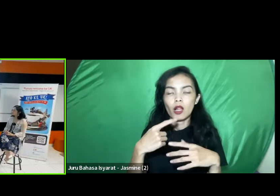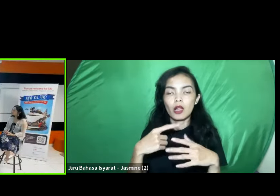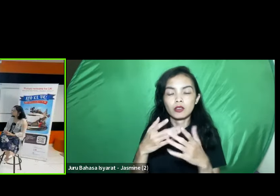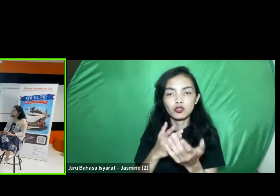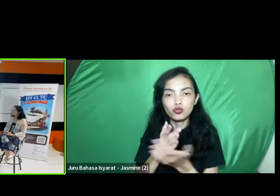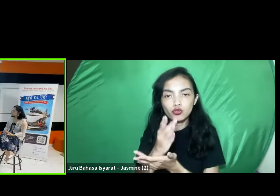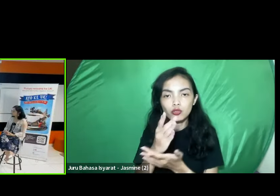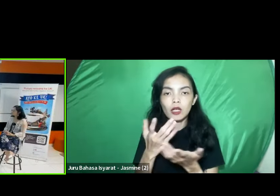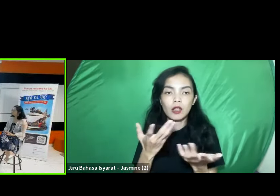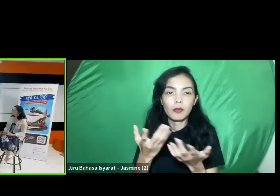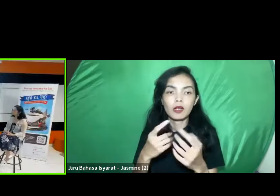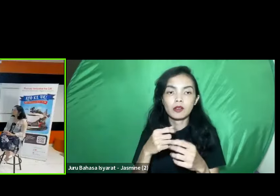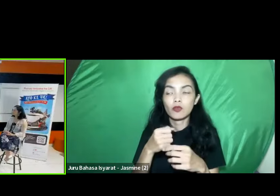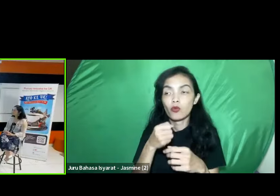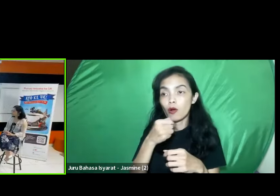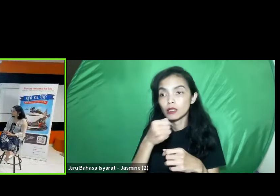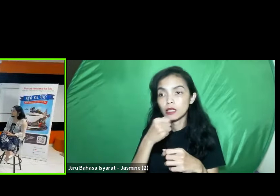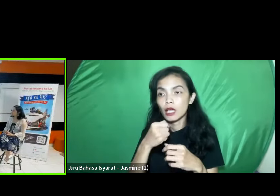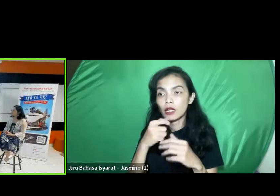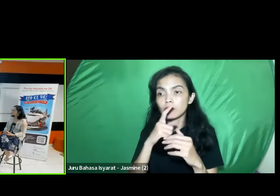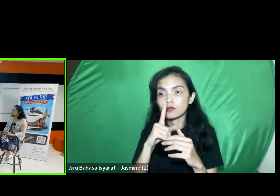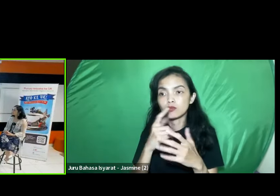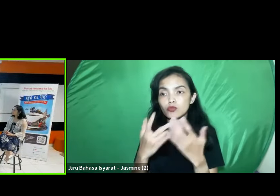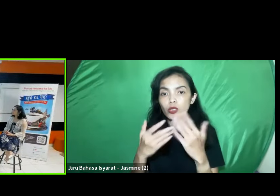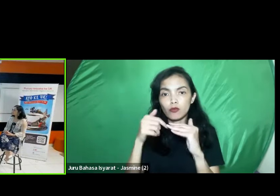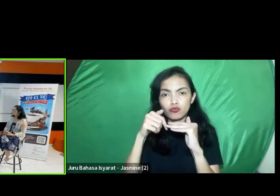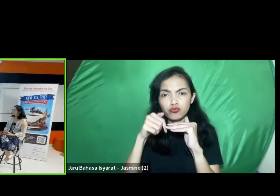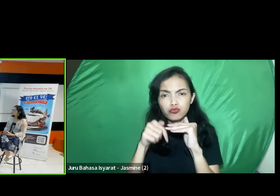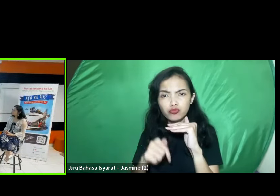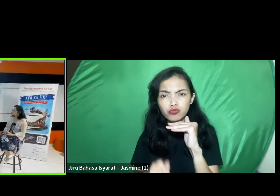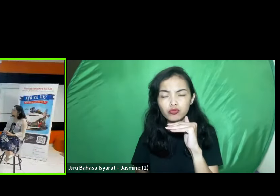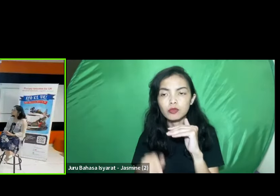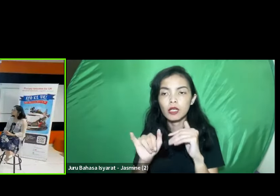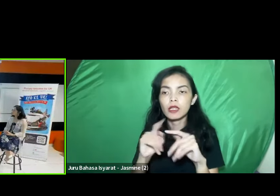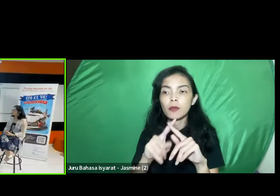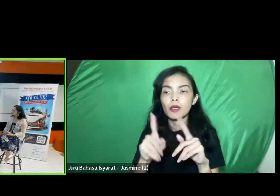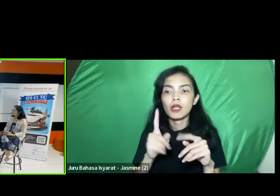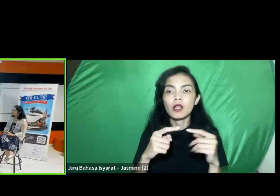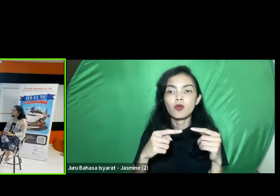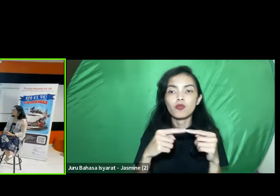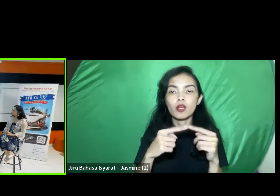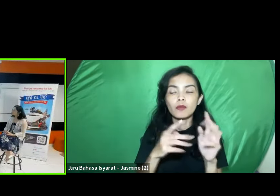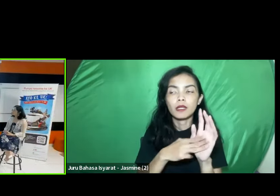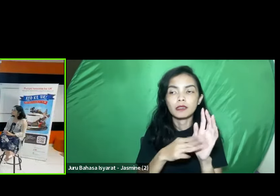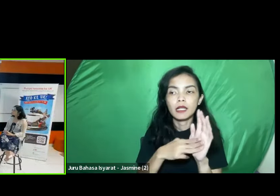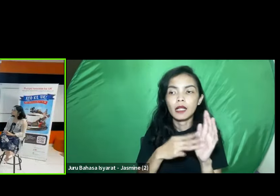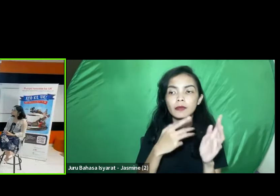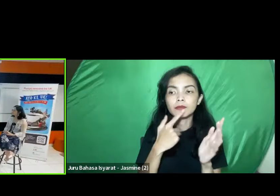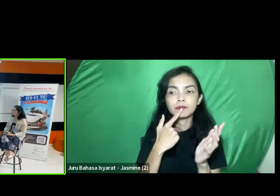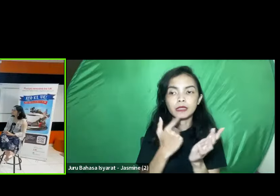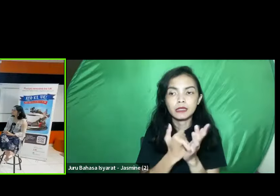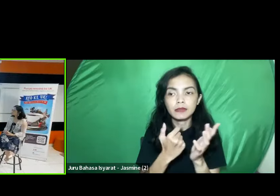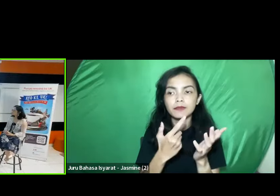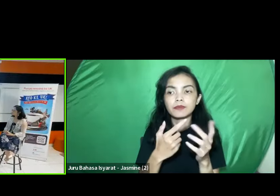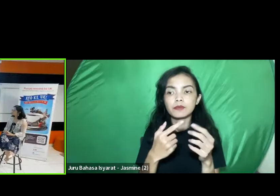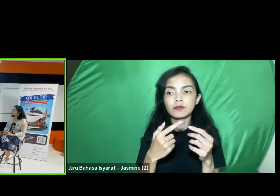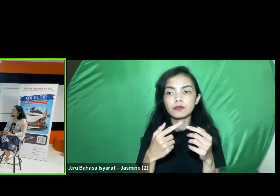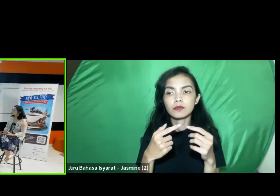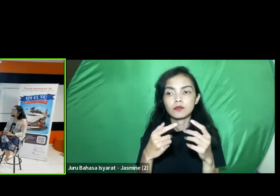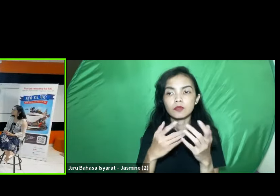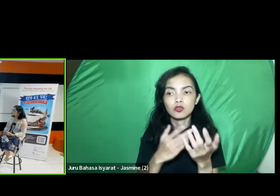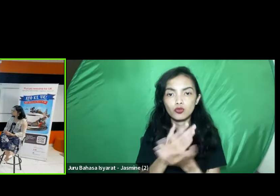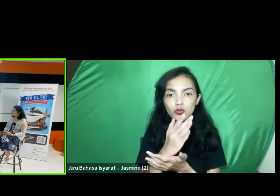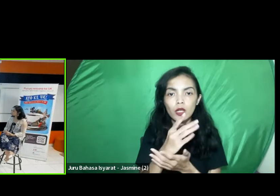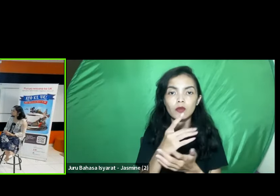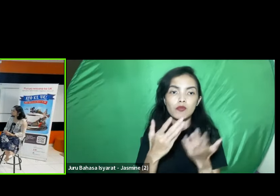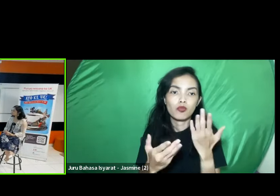berkembang saja wawancara memang kita konfirmasi awal tapi kalau ada isu-isu yang terkait dengan hal yang berhubungan dengan bidang studi bisa aja